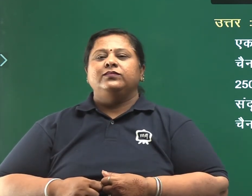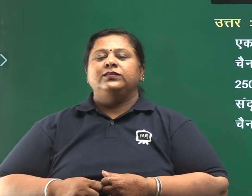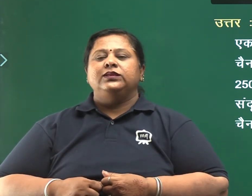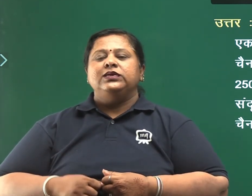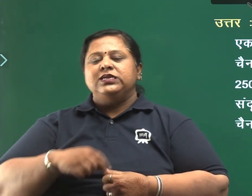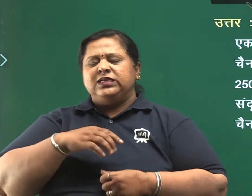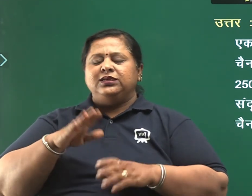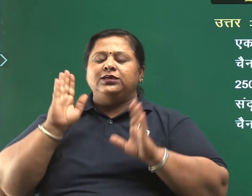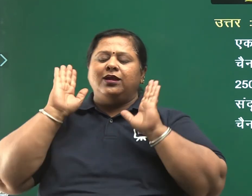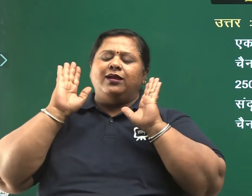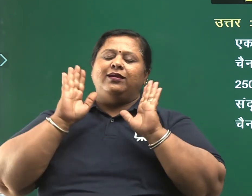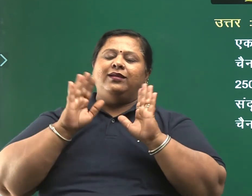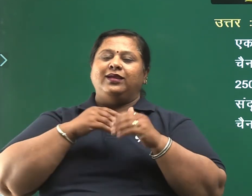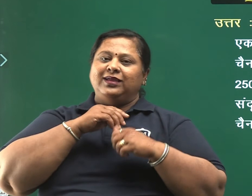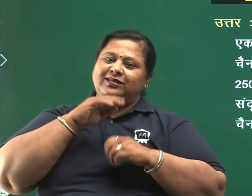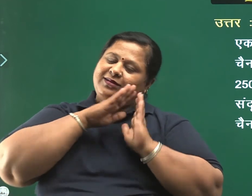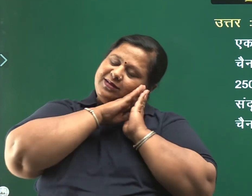चैन की नींद